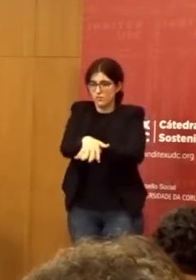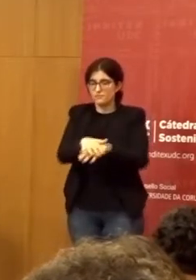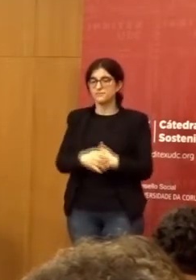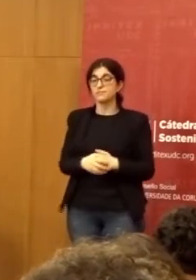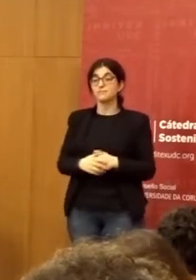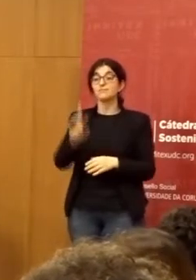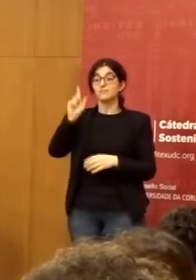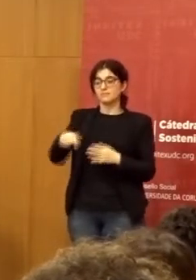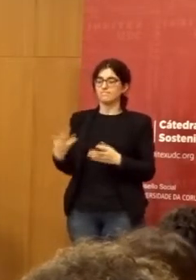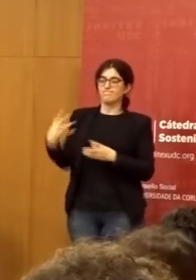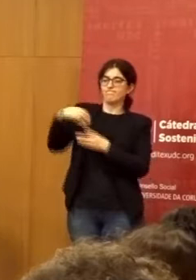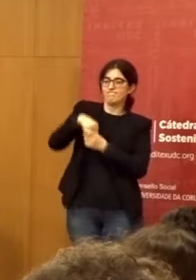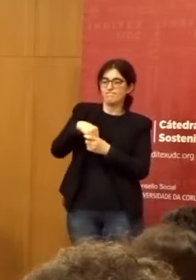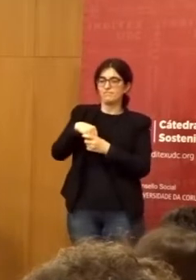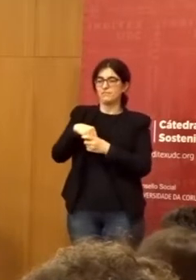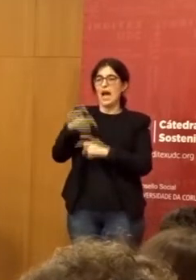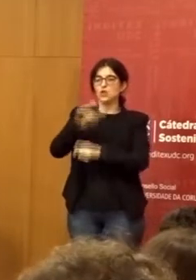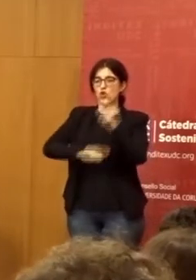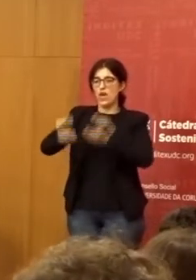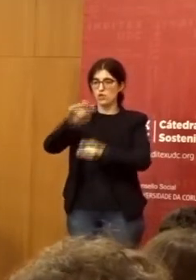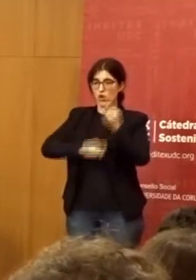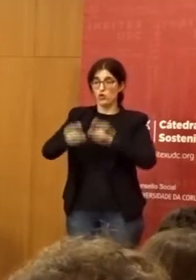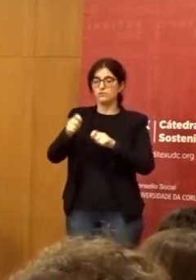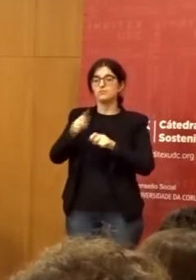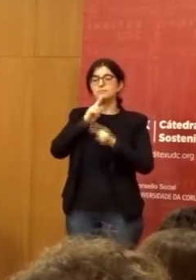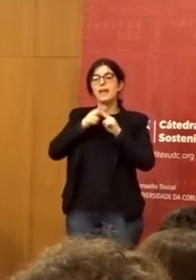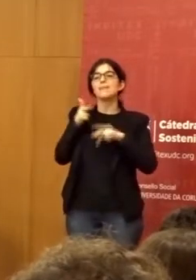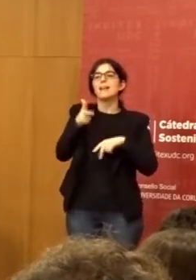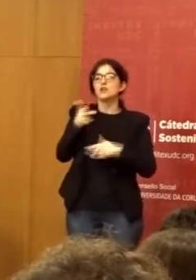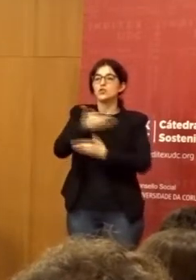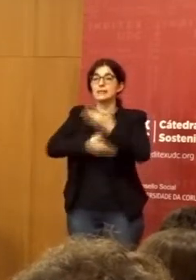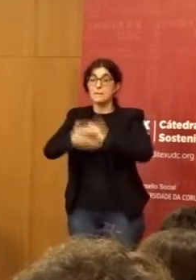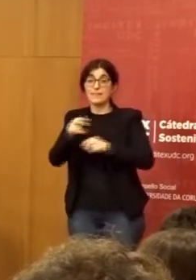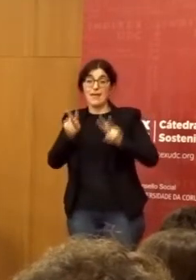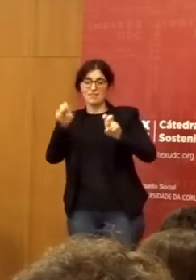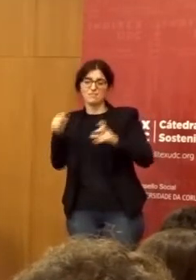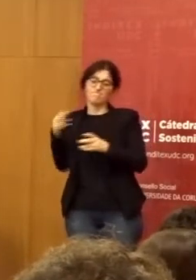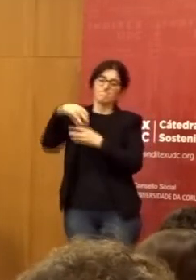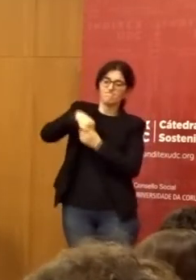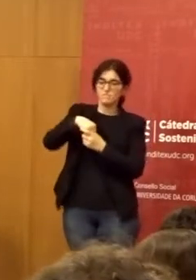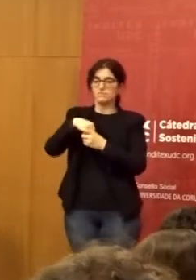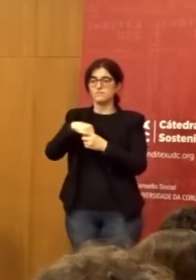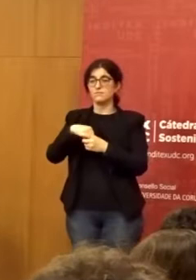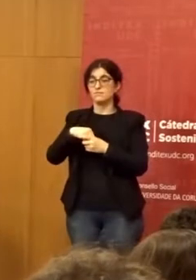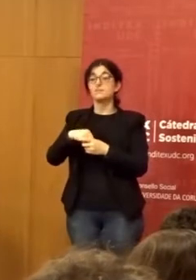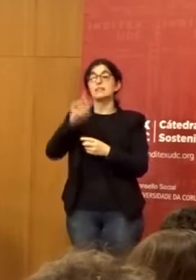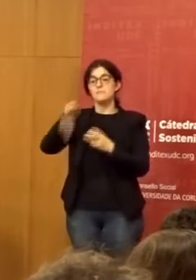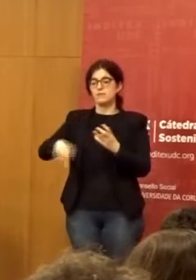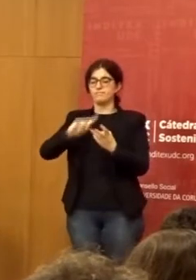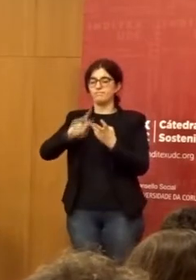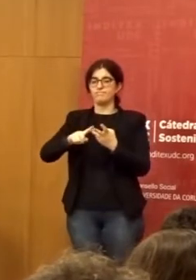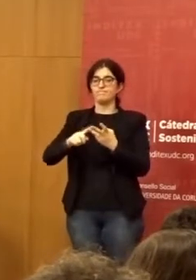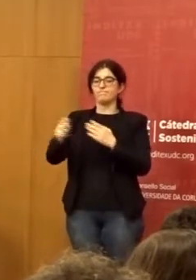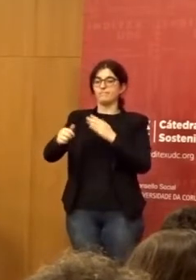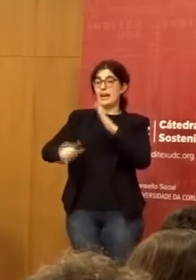Derecho y Discapacidad, como ya he dicho, director de la Cátedra de Discapacidad y Empleabilidad, TEMPE APSA, y